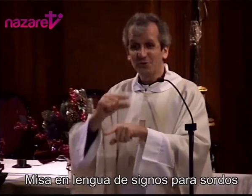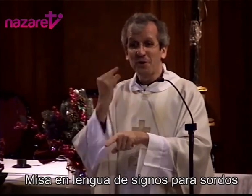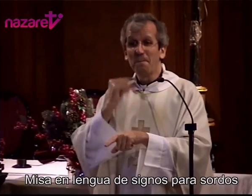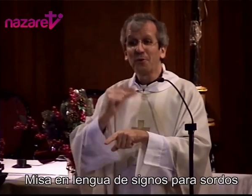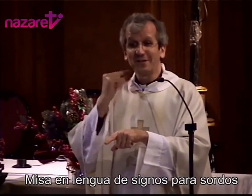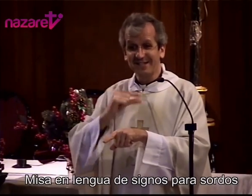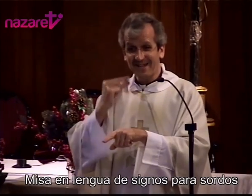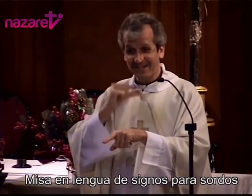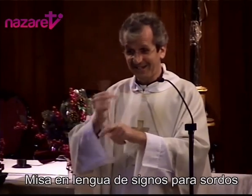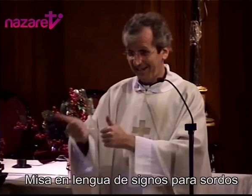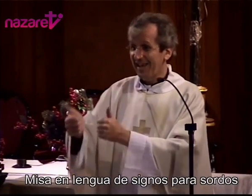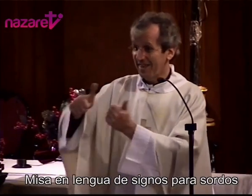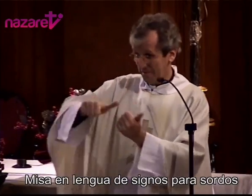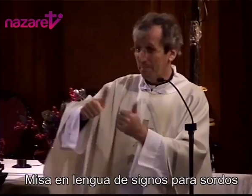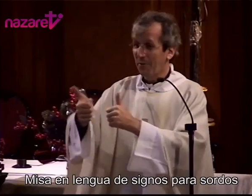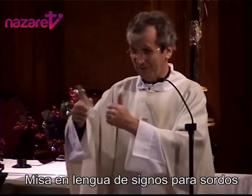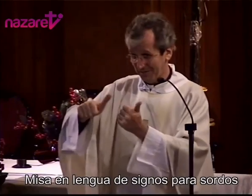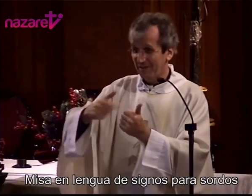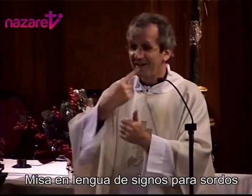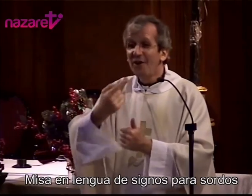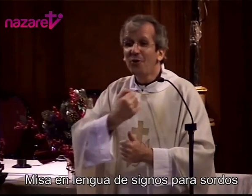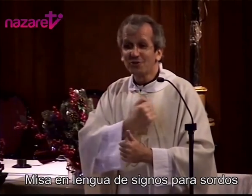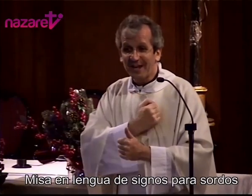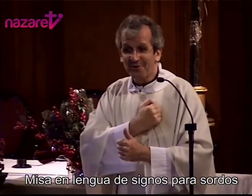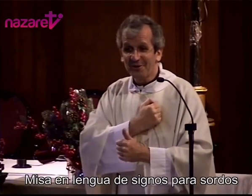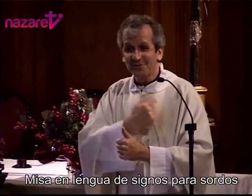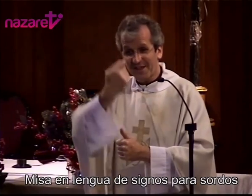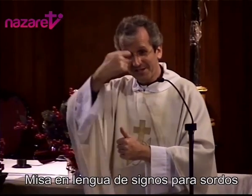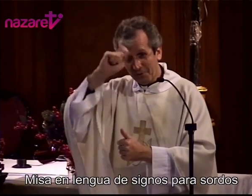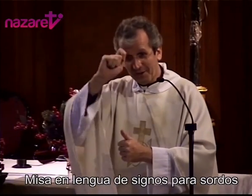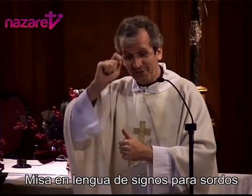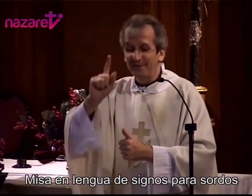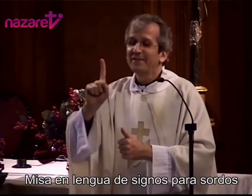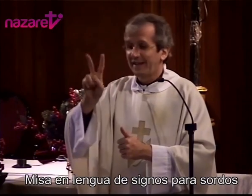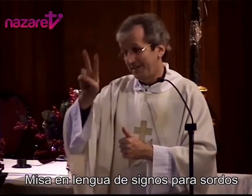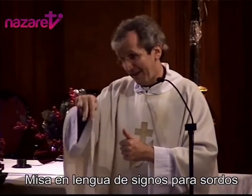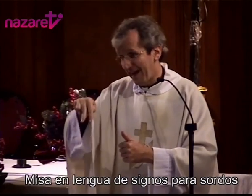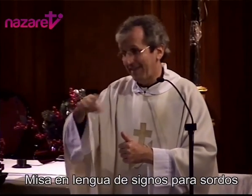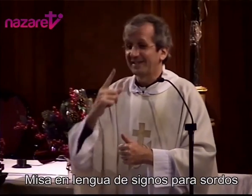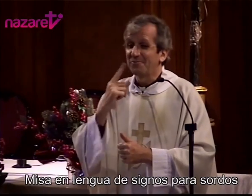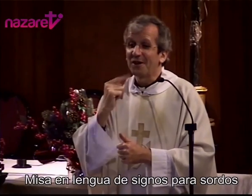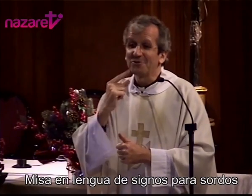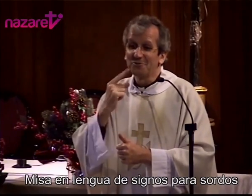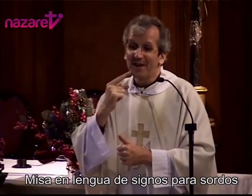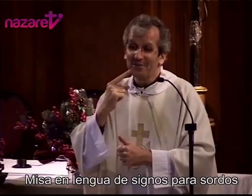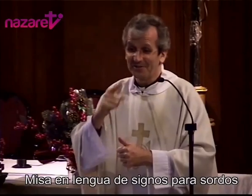como los protestantes que hacen bautismo y dicen: los católicos hacéis bautizo, es verdad, estamos acostumbrados,